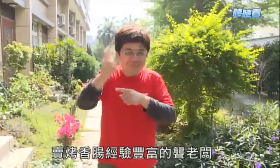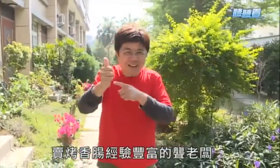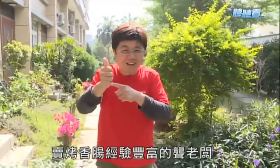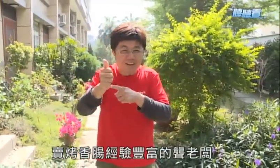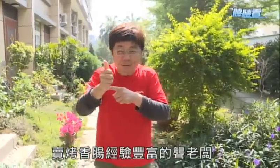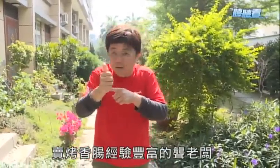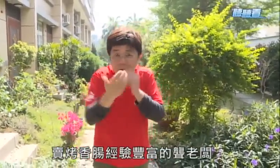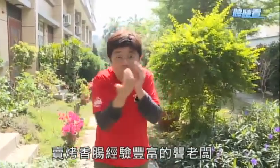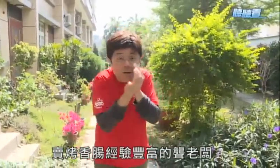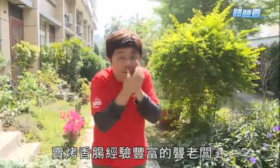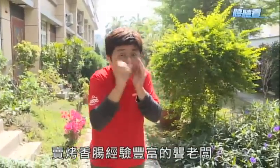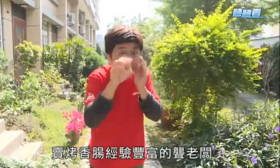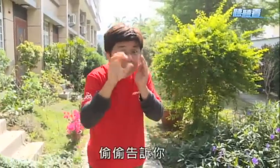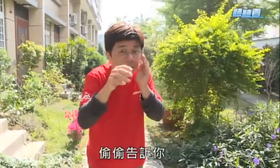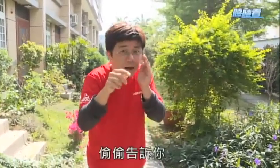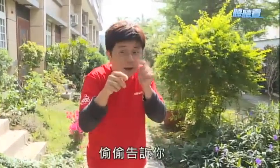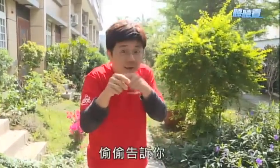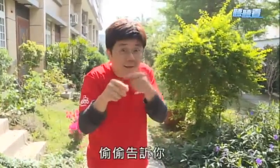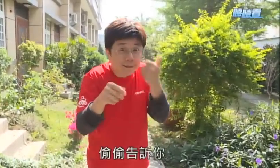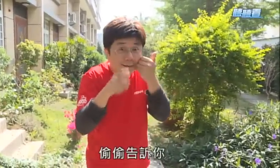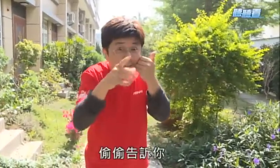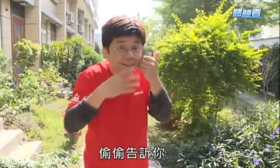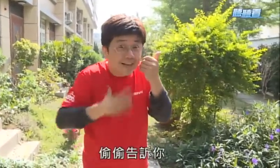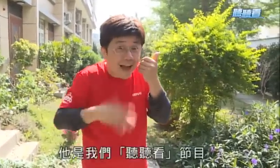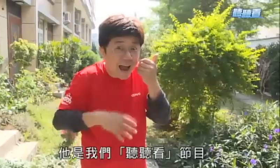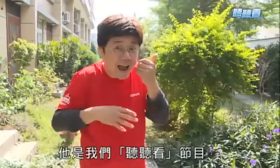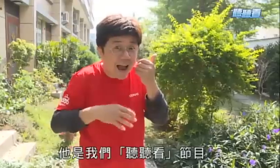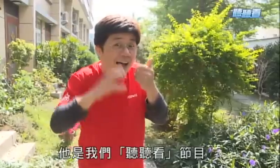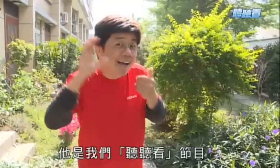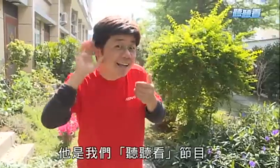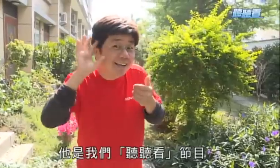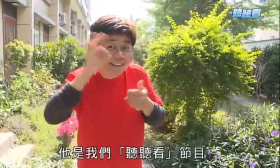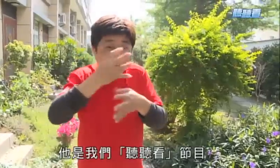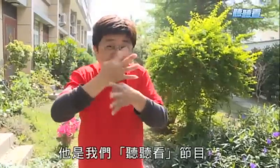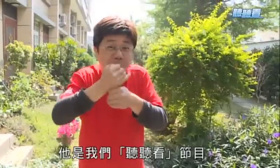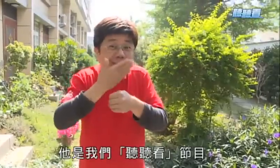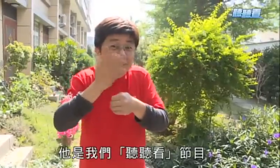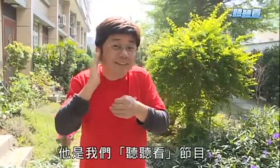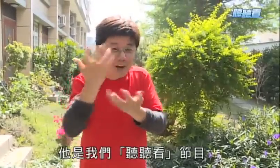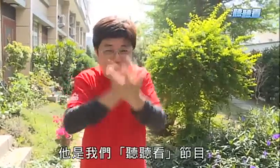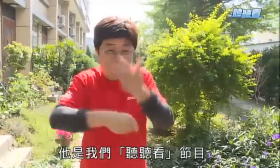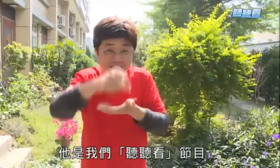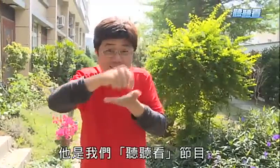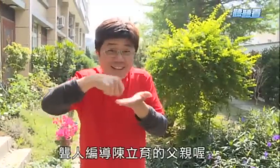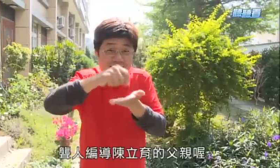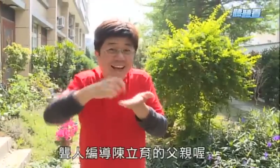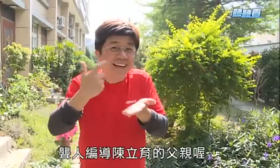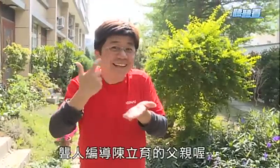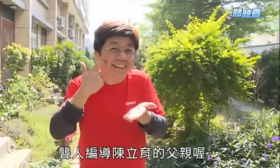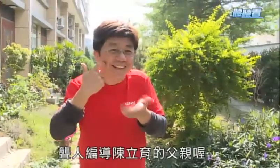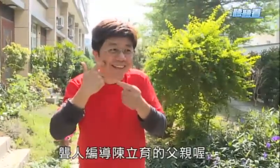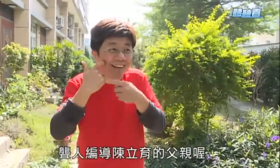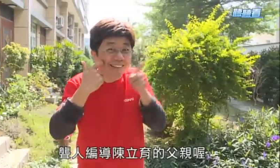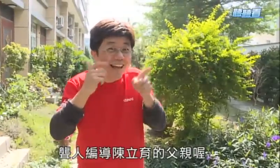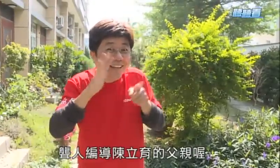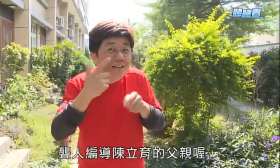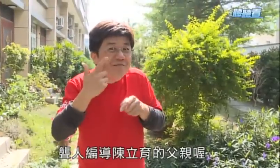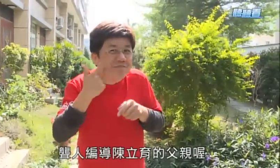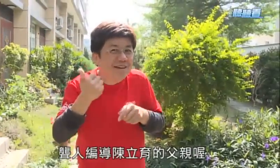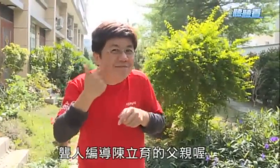板。哎，偷偷告诉你啊，他呢是我们听听看节目龙人编导陈丽玉的